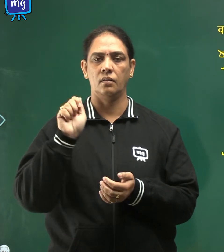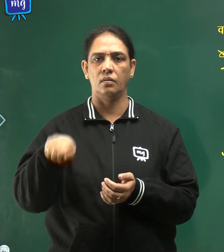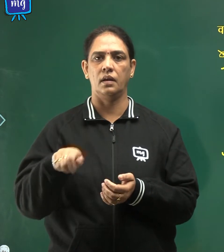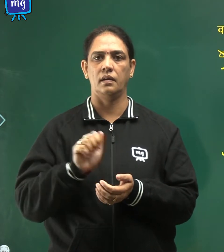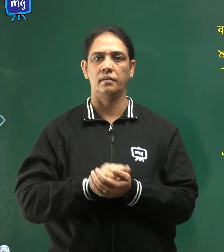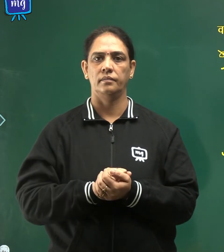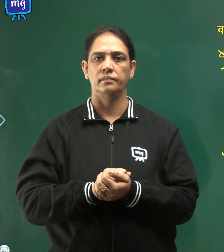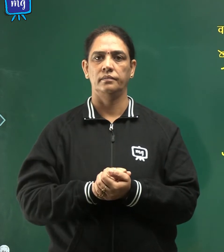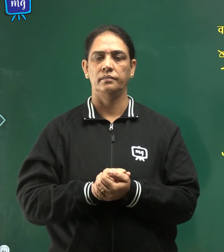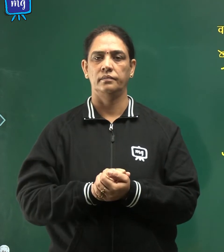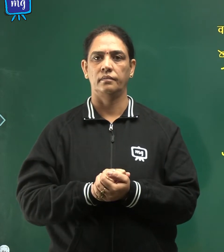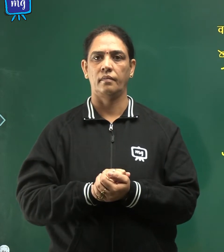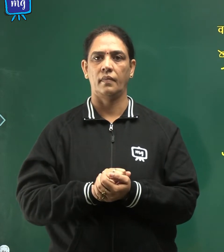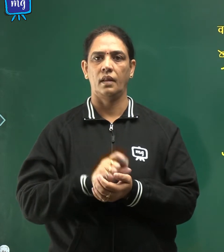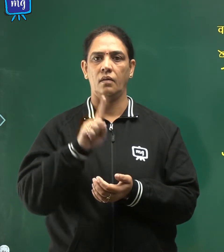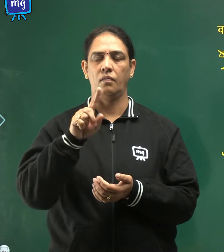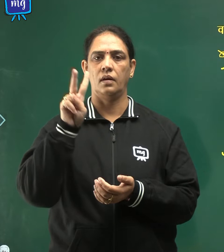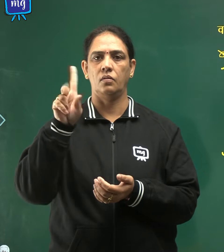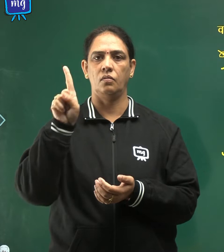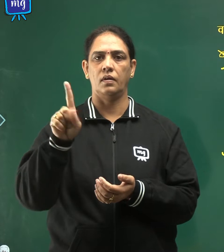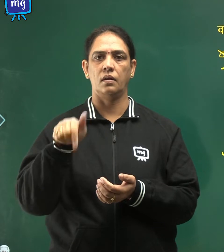होगी। 121 को